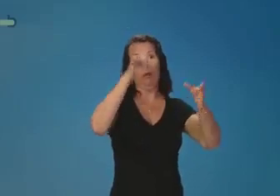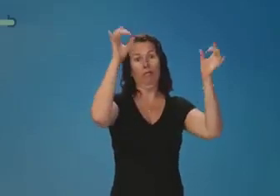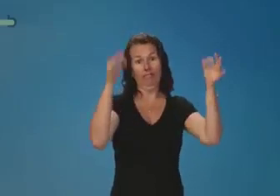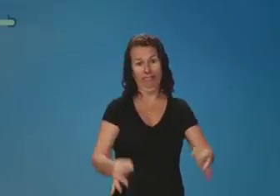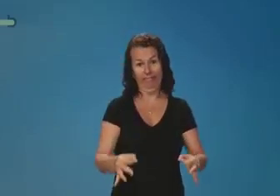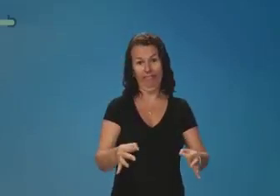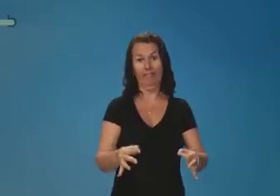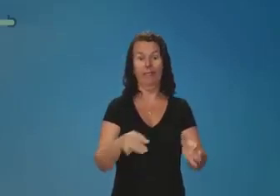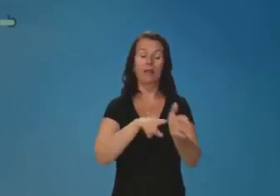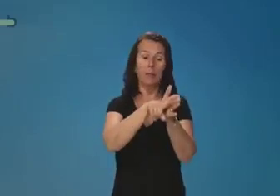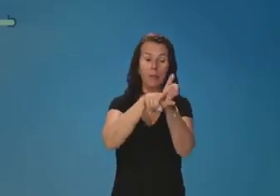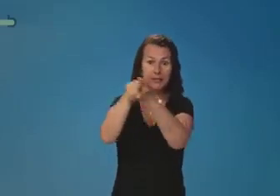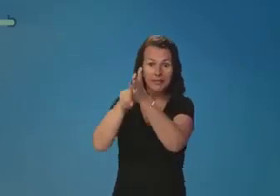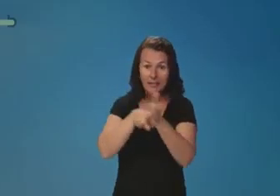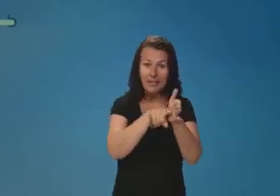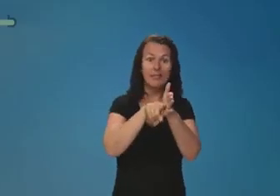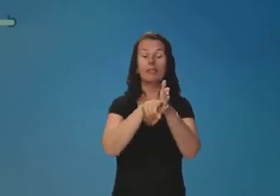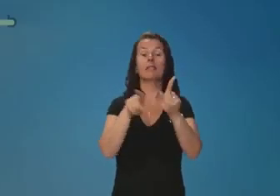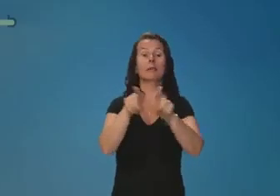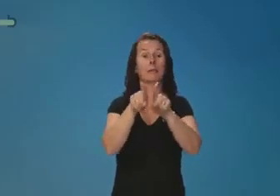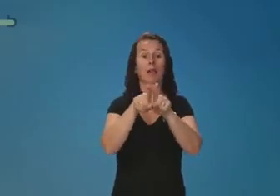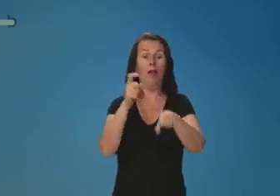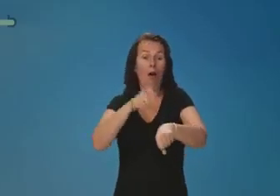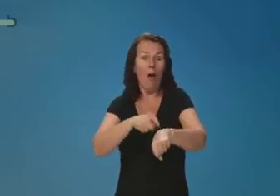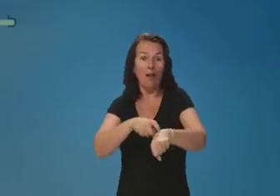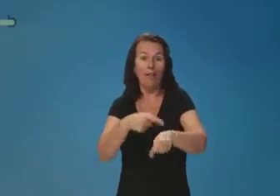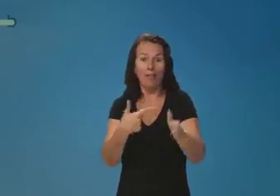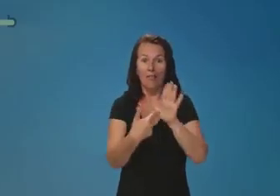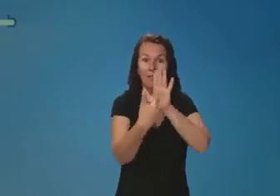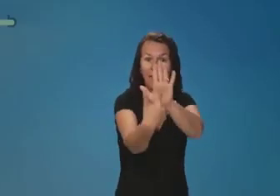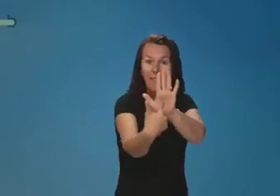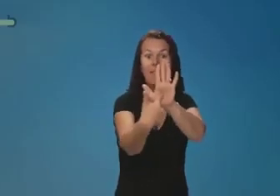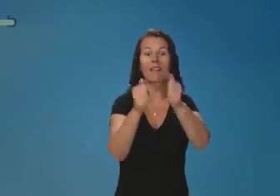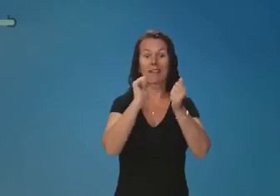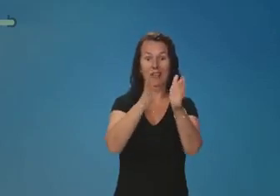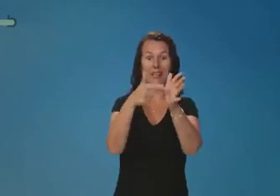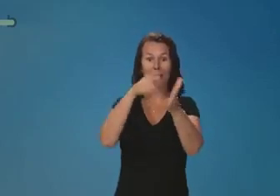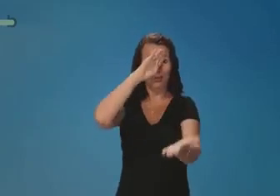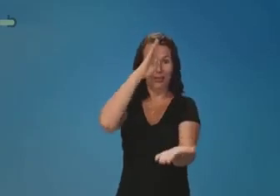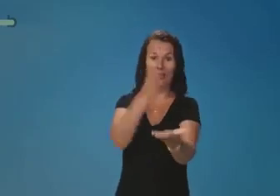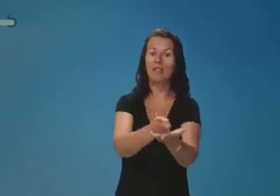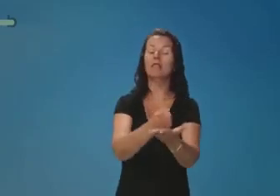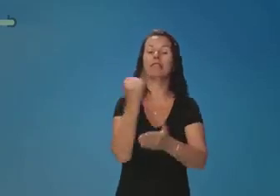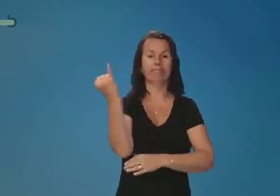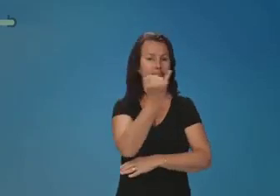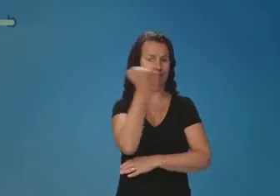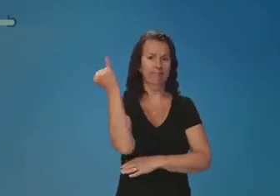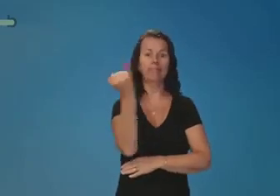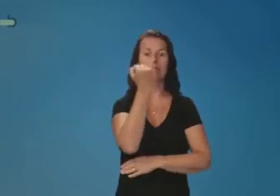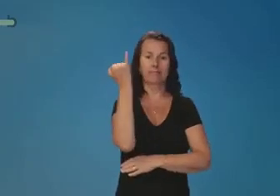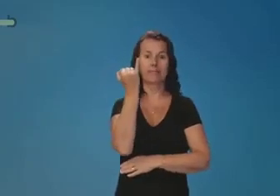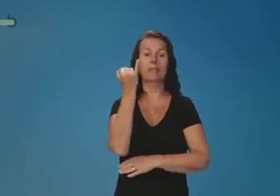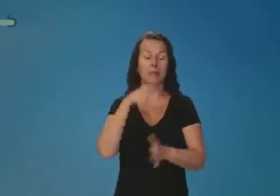oficial e reconhecida no meio acadêmico. E agora que a Libras pode ser difundida como língua de produção de